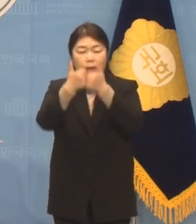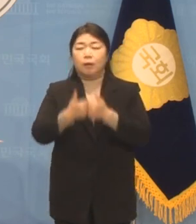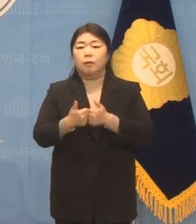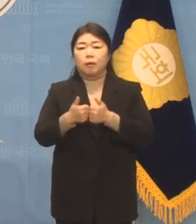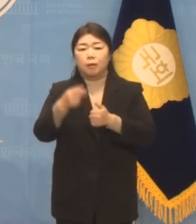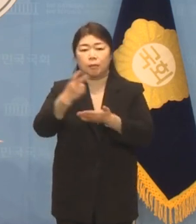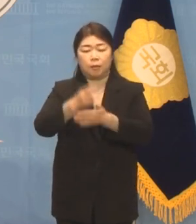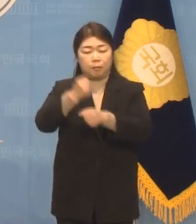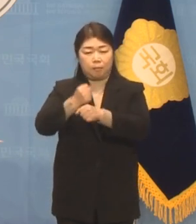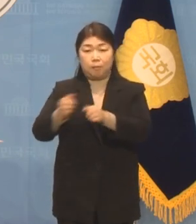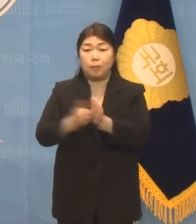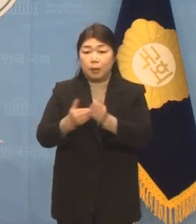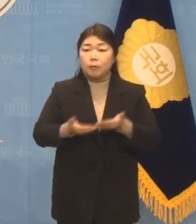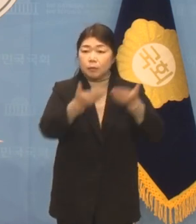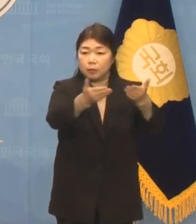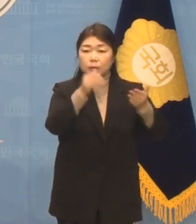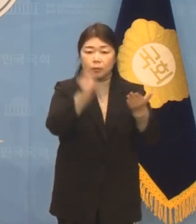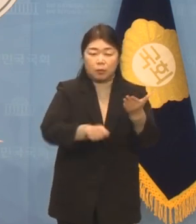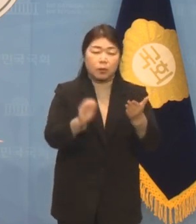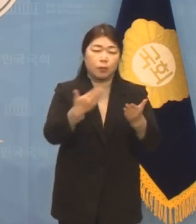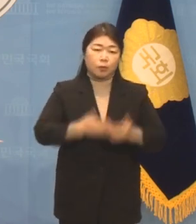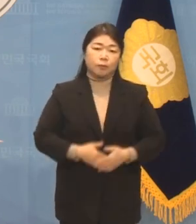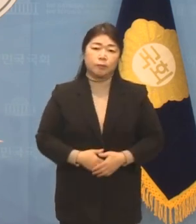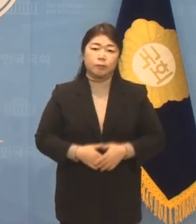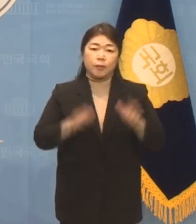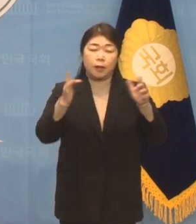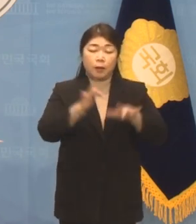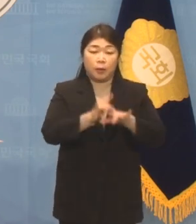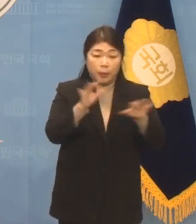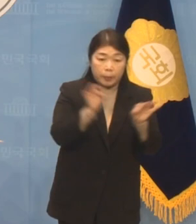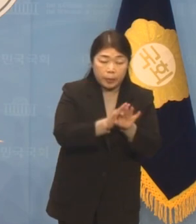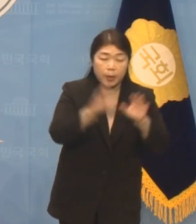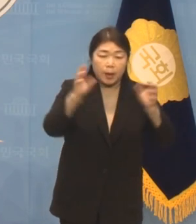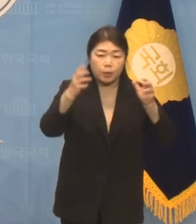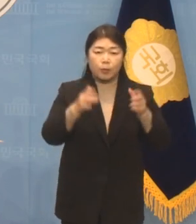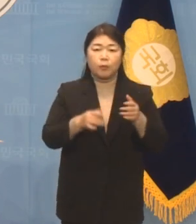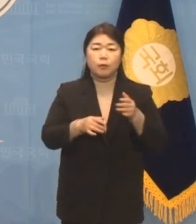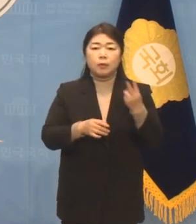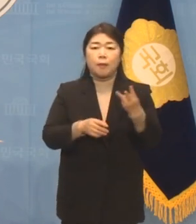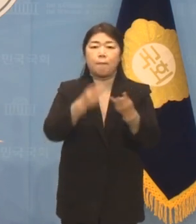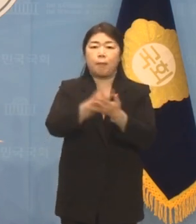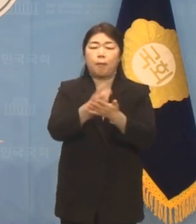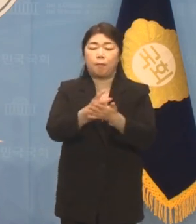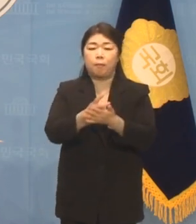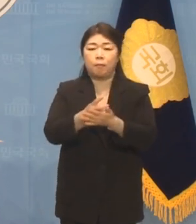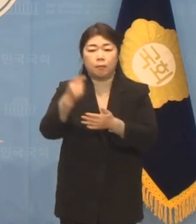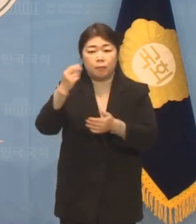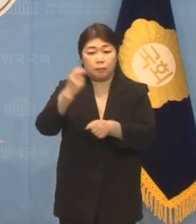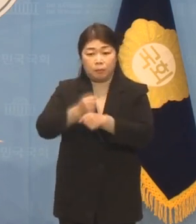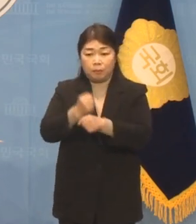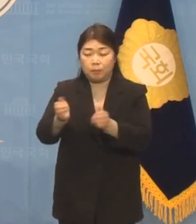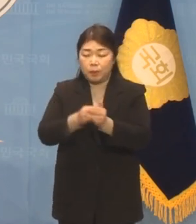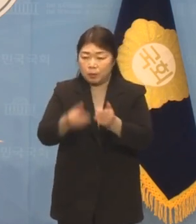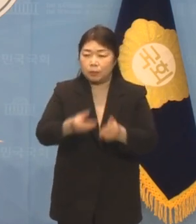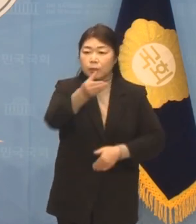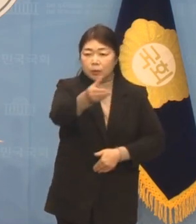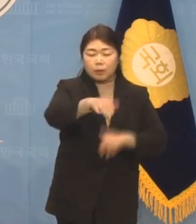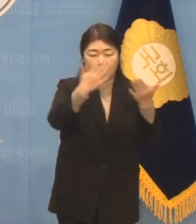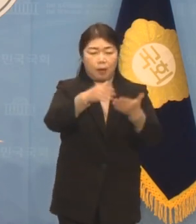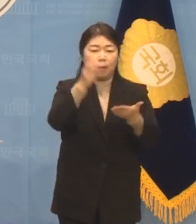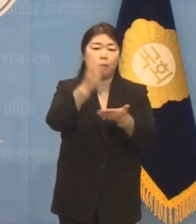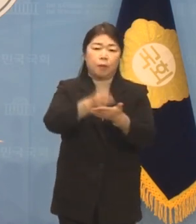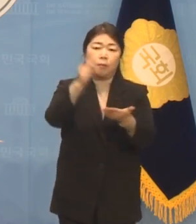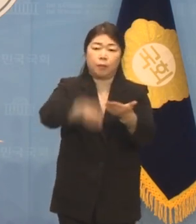실종아동 조기 발견 체계 구축을 위해서 실종아동법 3법을 발의해 모두 국회 본회의를 통과시켰습니다.